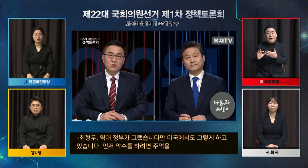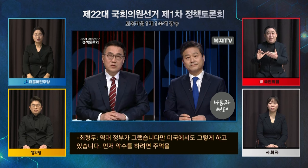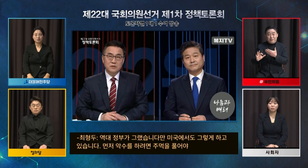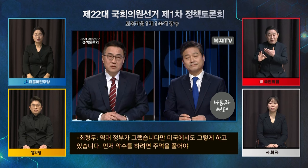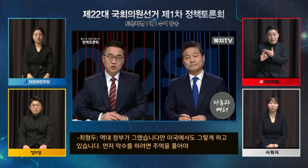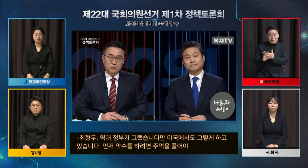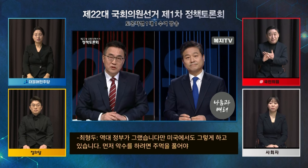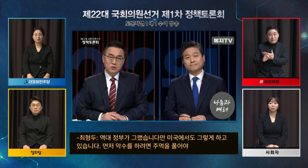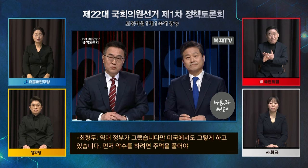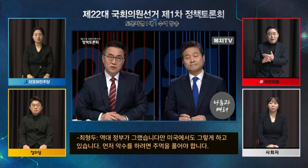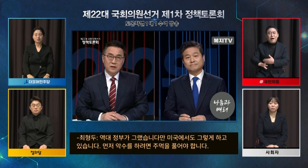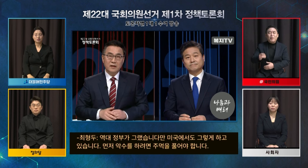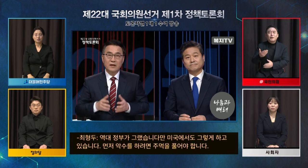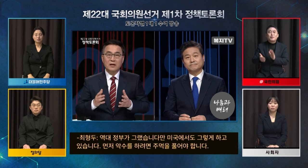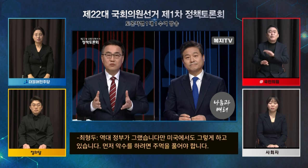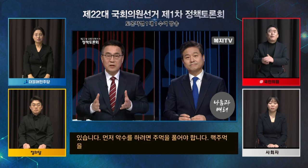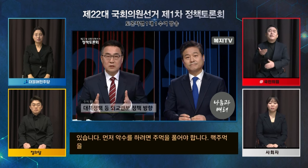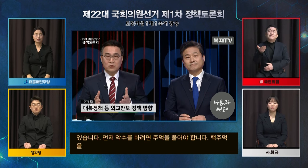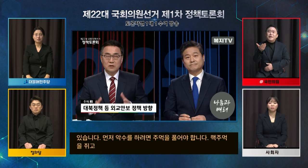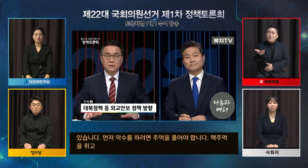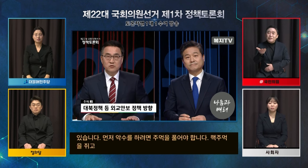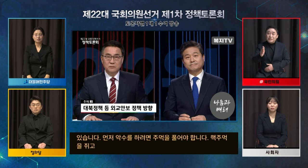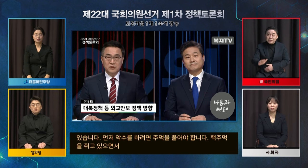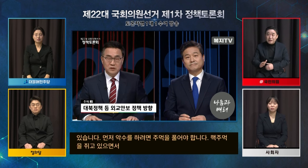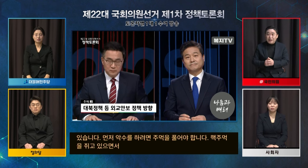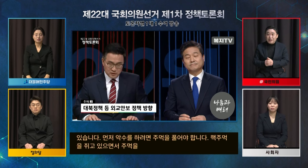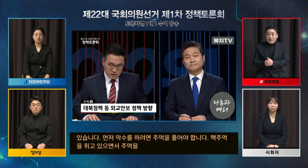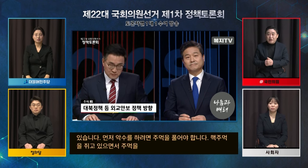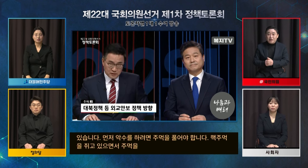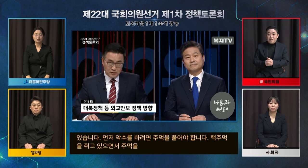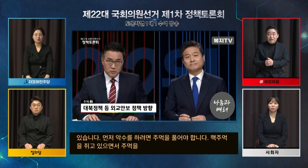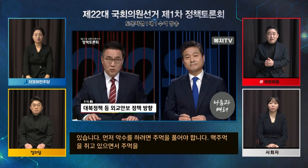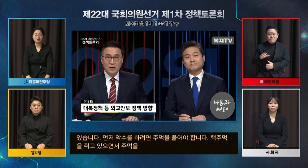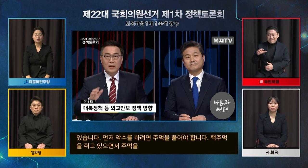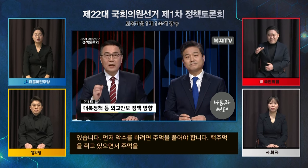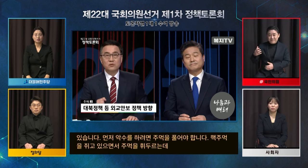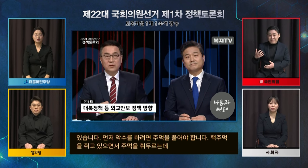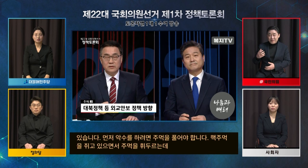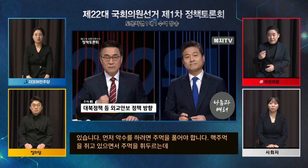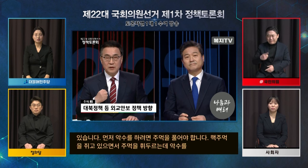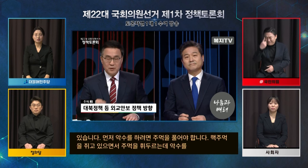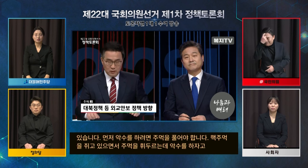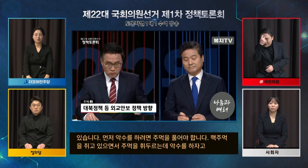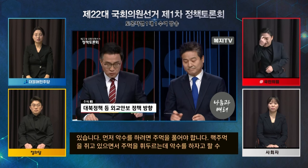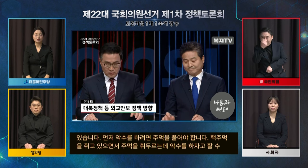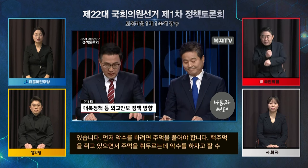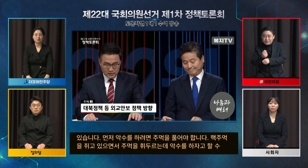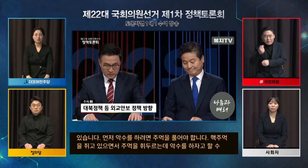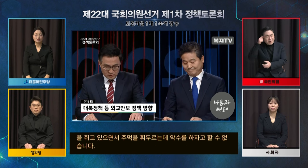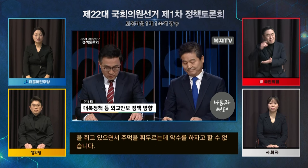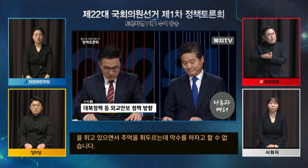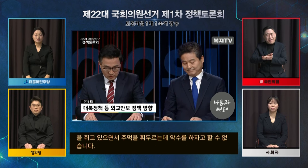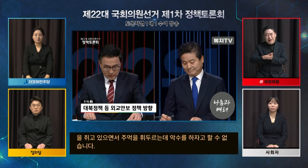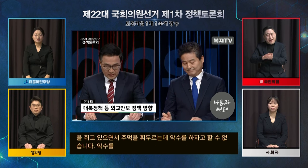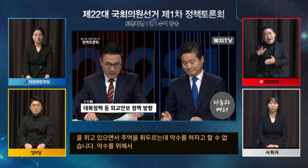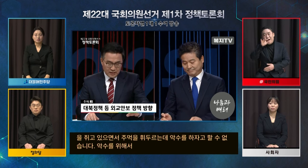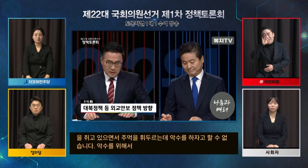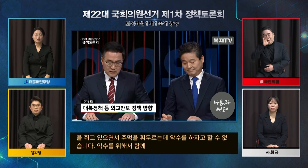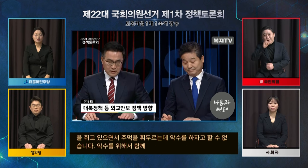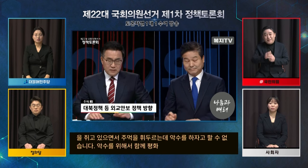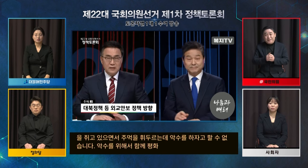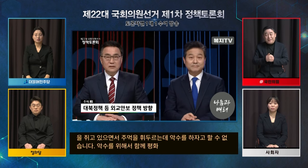쥐고 있으면서 주먹을 휘두르는데 악수를 하자고 우리가 덤빌 수는 없는 일입니다. 그리고 악수를 위해서 함께 평화 공존을 나가야 되는 것이고요.